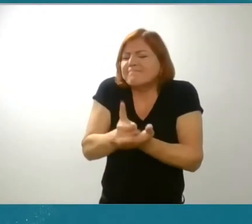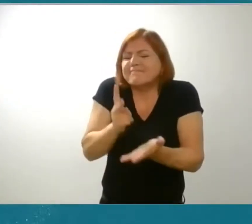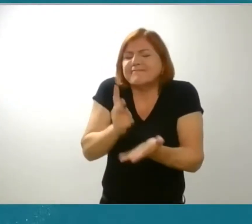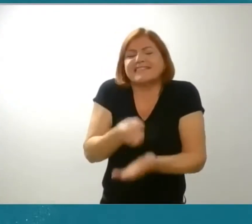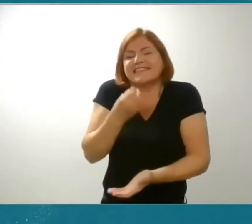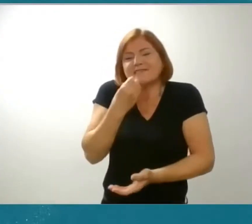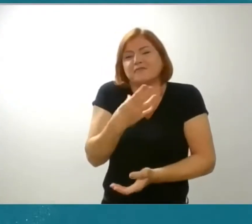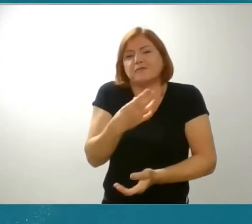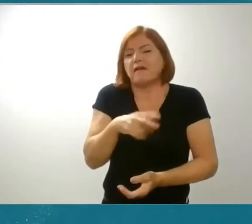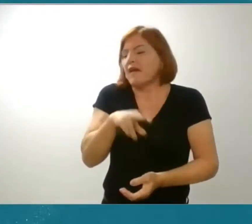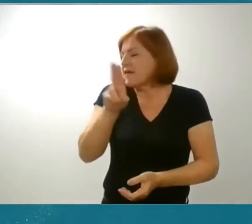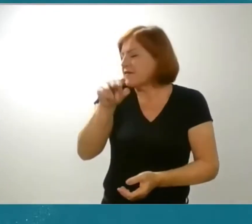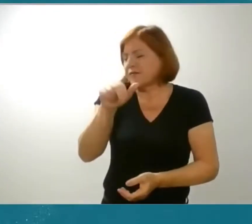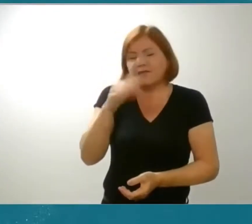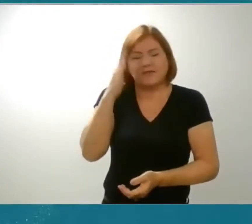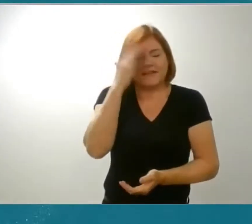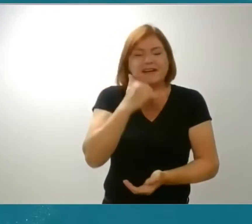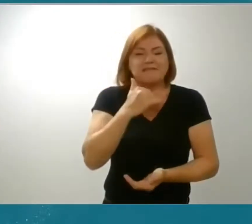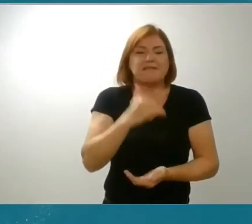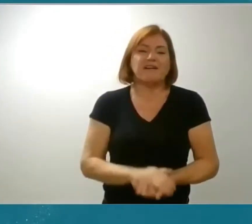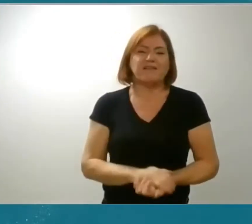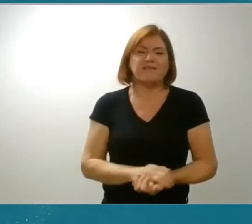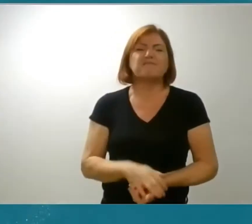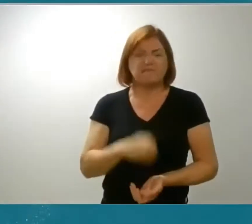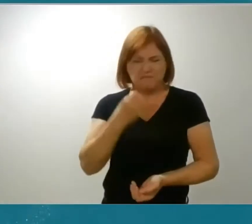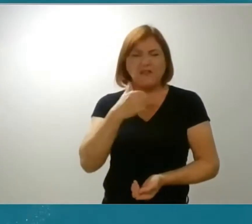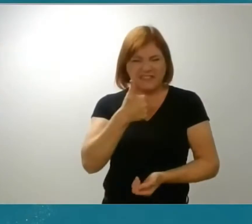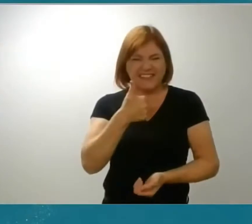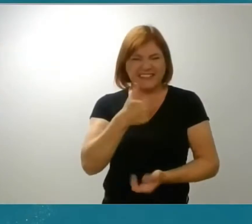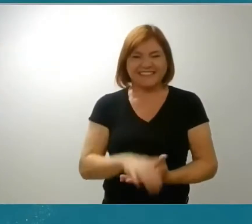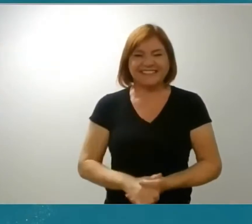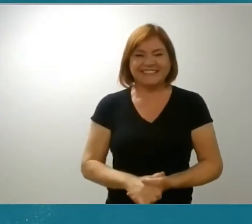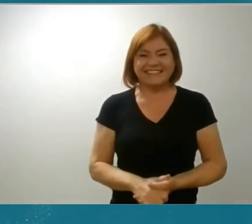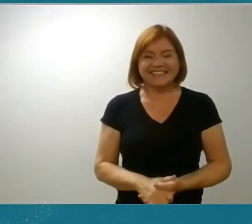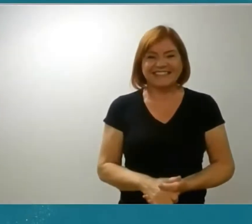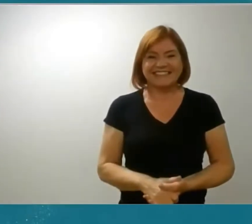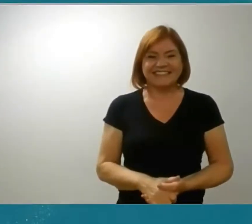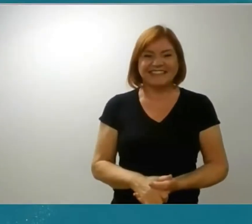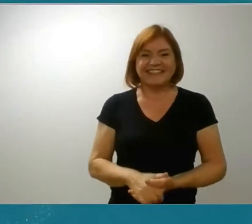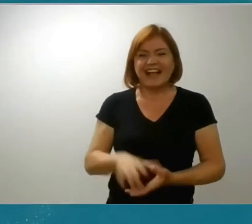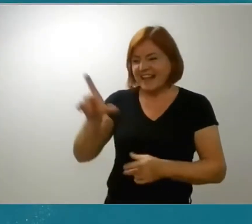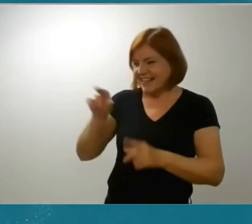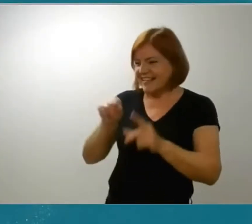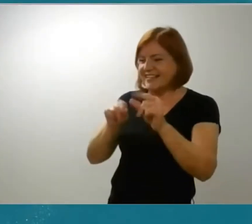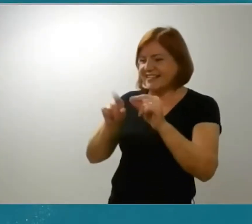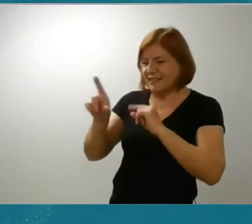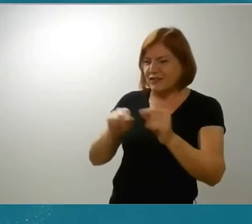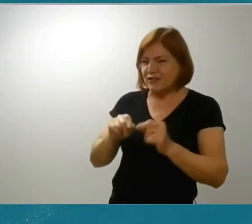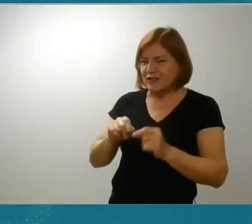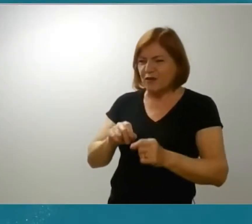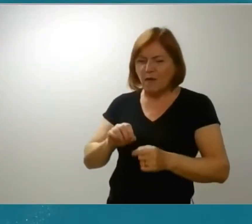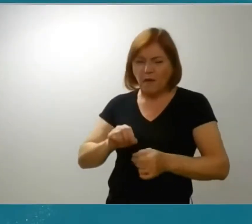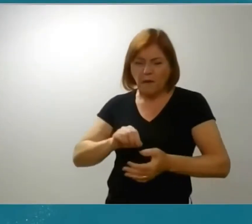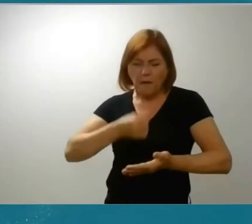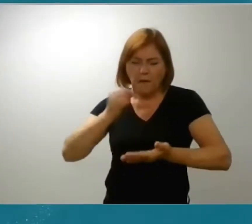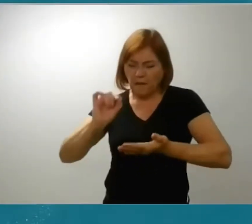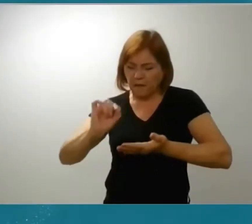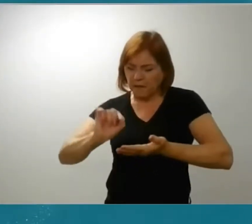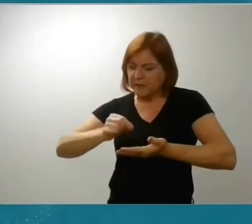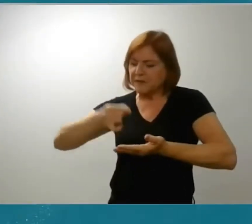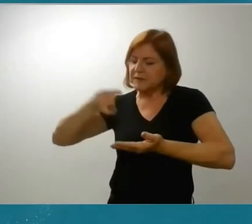James atualizada, talvez dê para vocês entenderem um pouco melhor. Escolhe a lã e o linho e com alegria trabalha com as